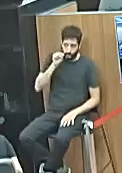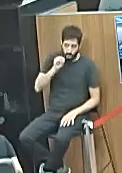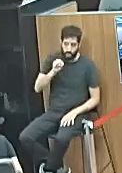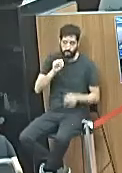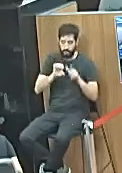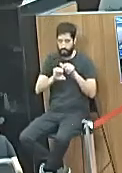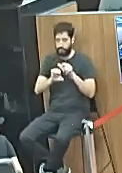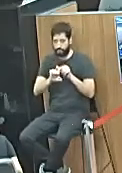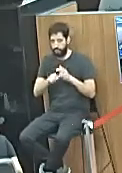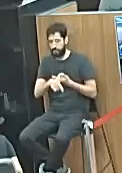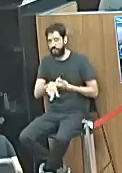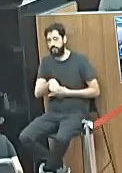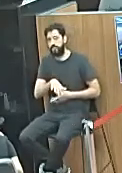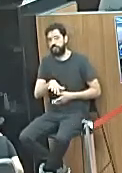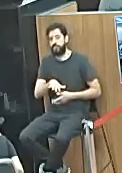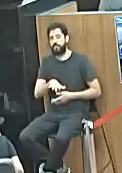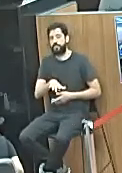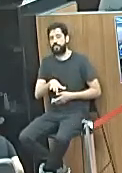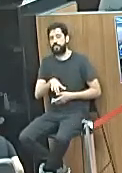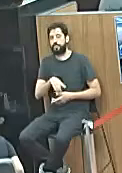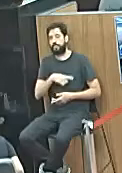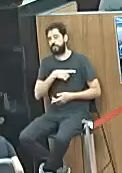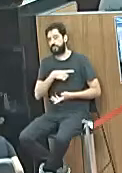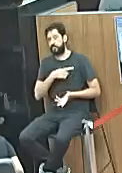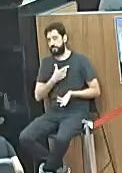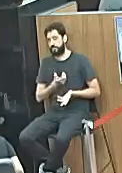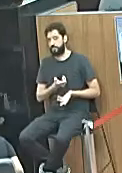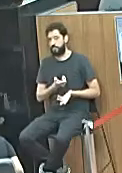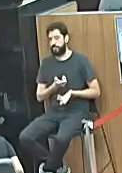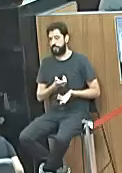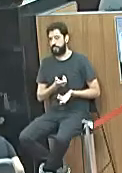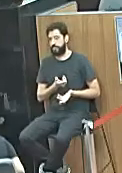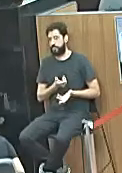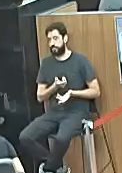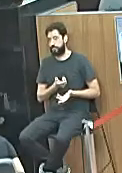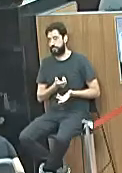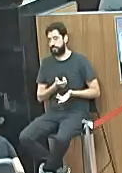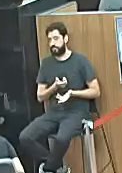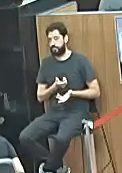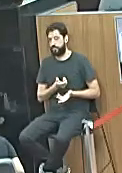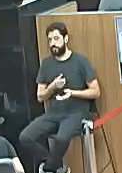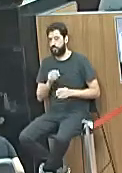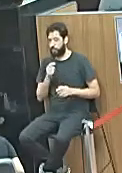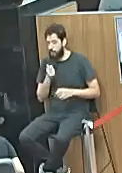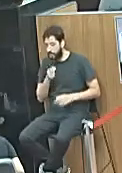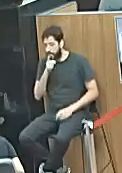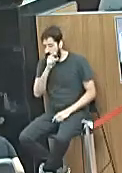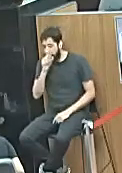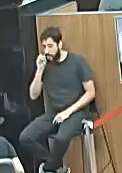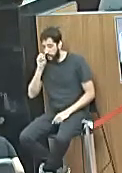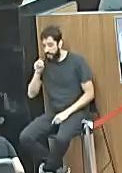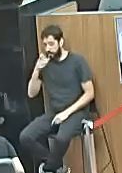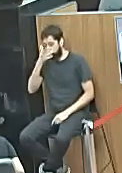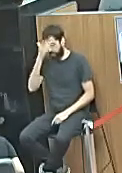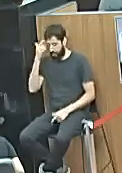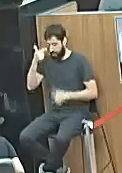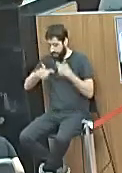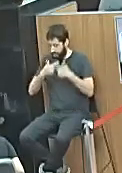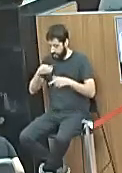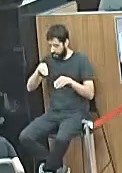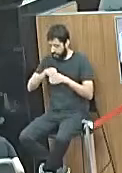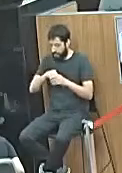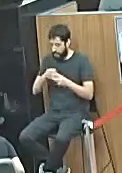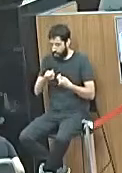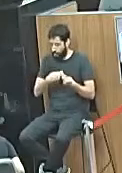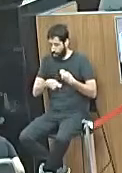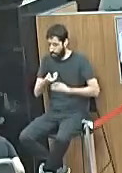empreendimentos com ou seja quase 100 mil pessoas que trabalham da economia solidária então